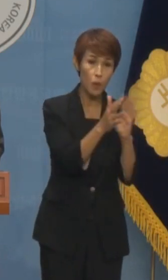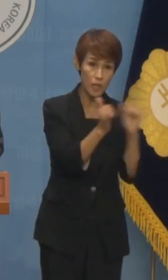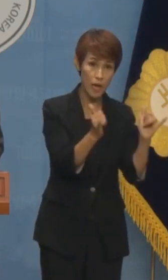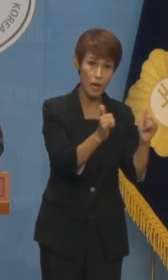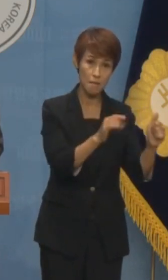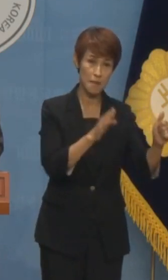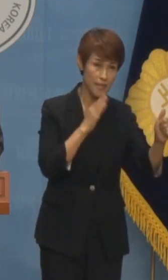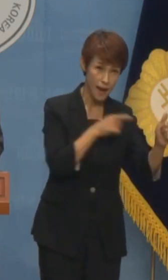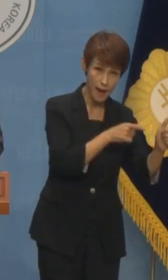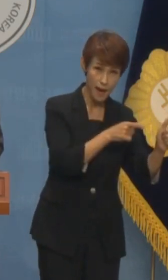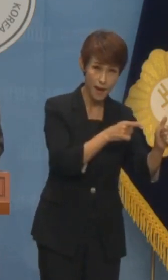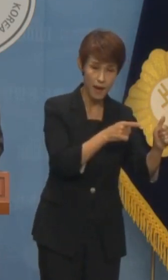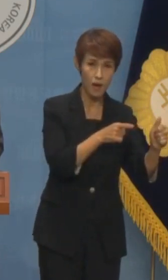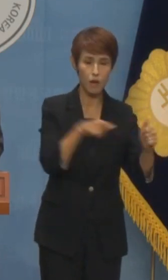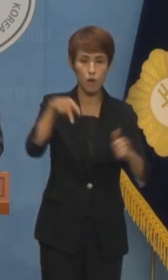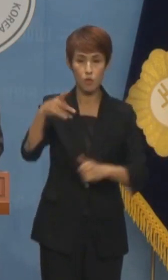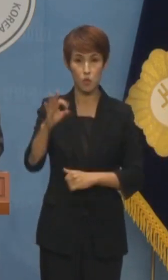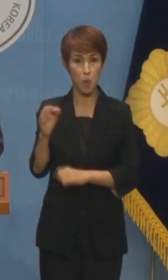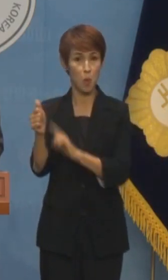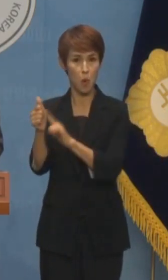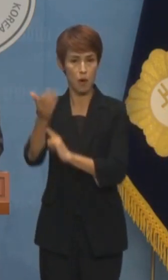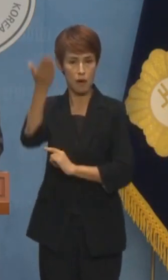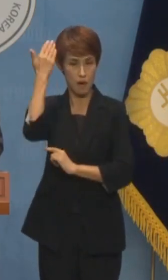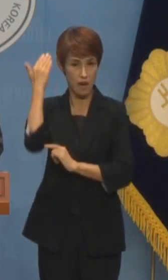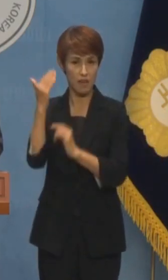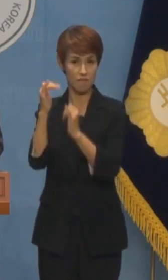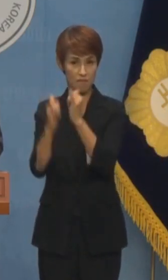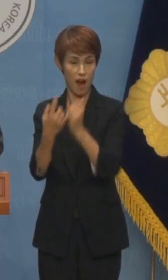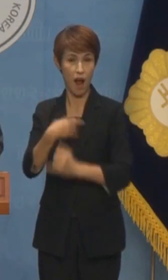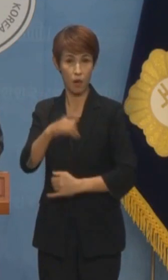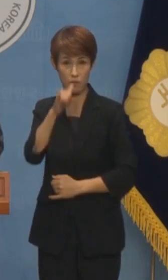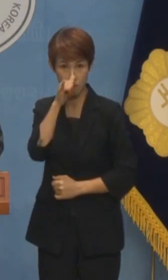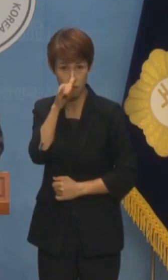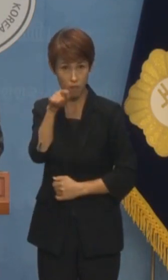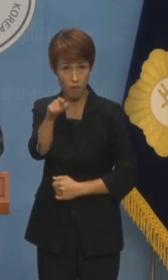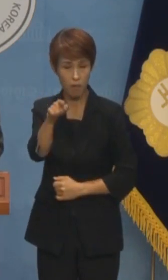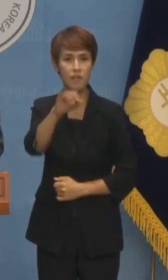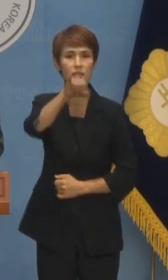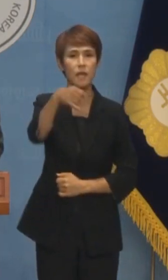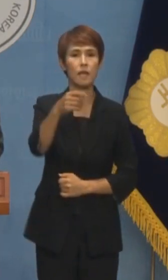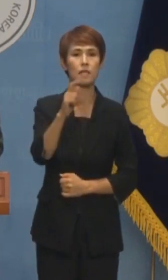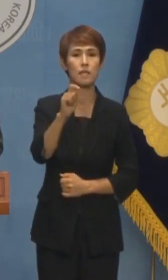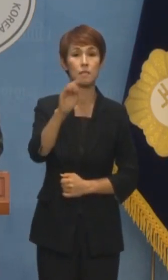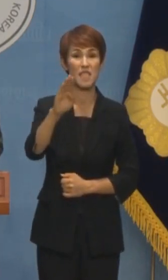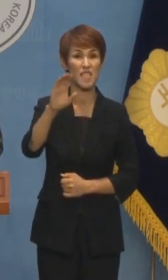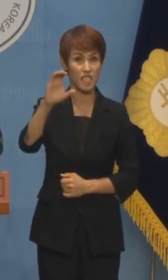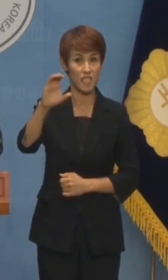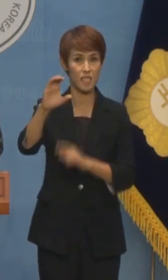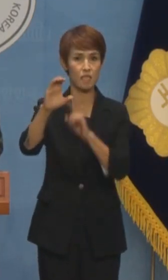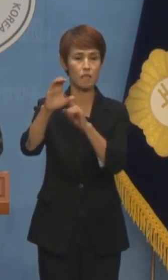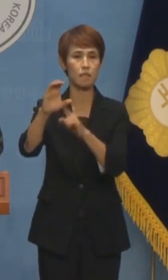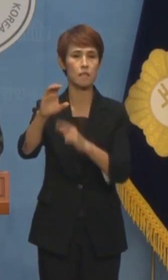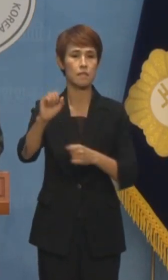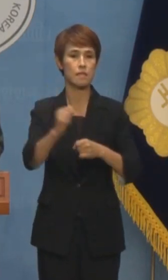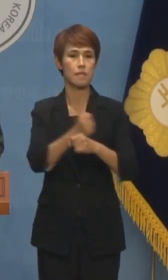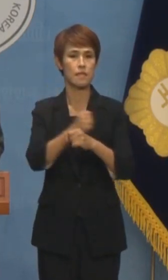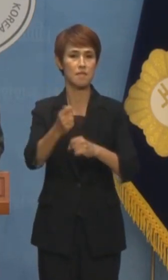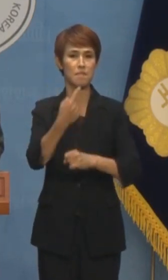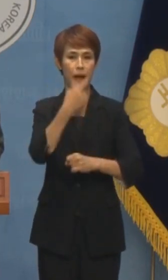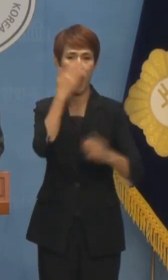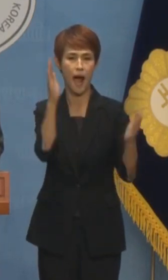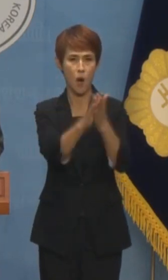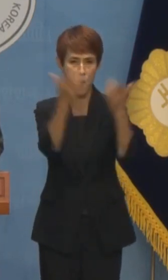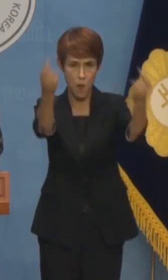변호사가 맞고 송호종 씨의 과거 이력을 알았다면 JTBC는 제보 공작의